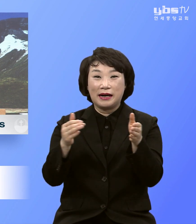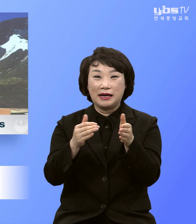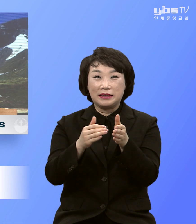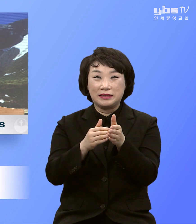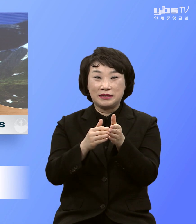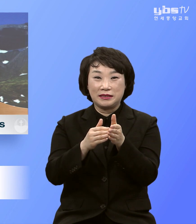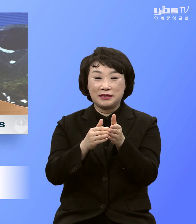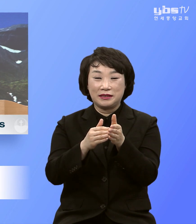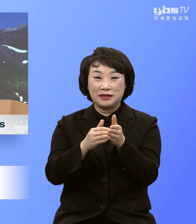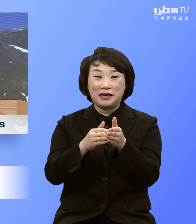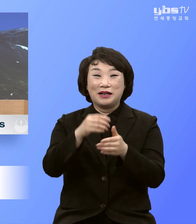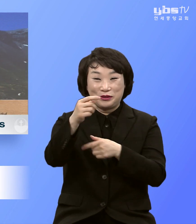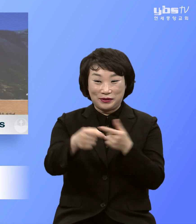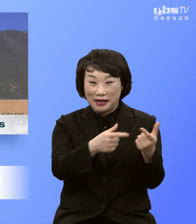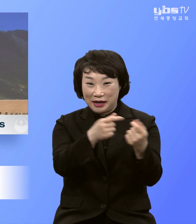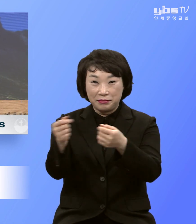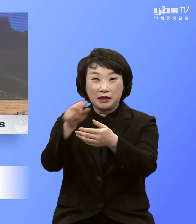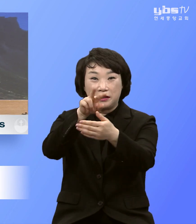18절까지를